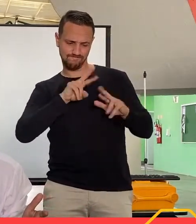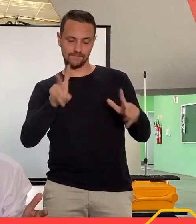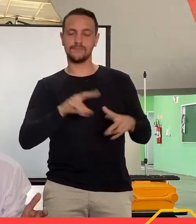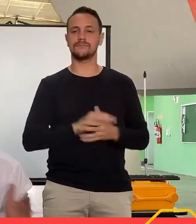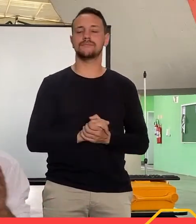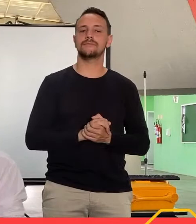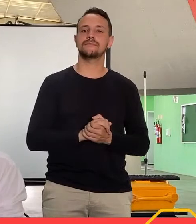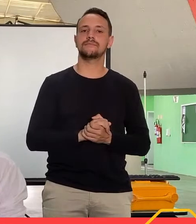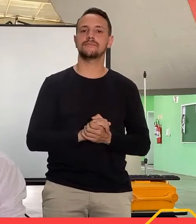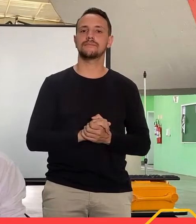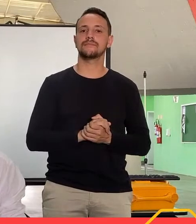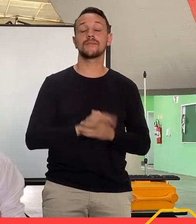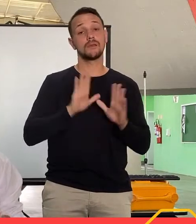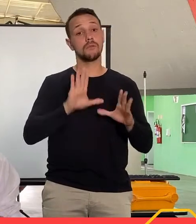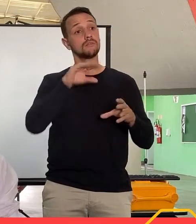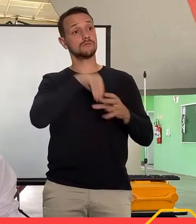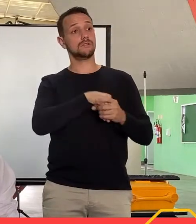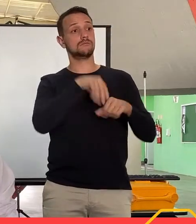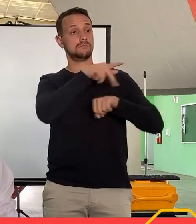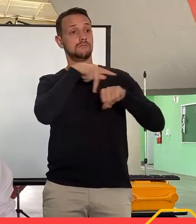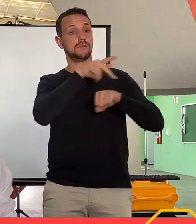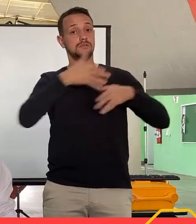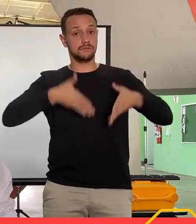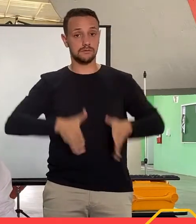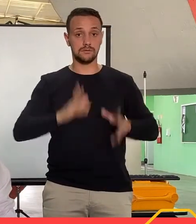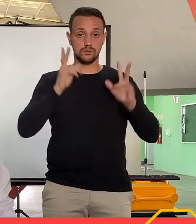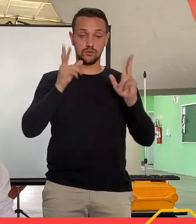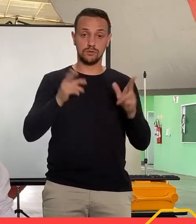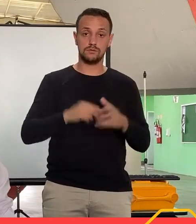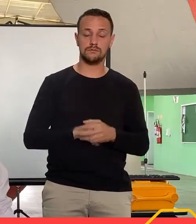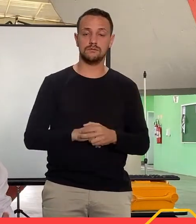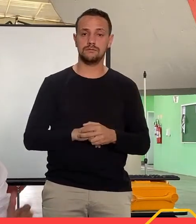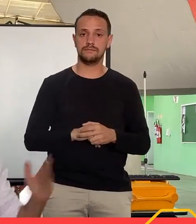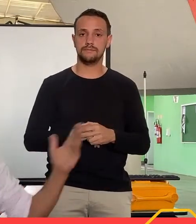diferentes, mas de mesma nacionalidade.